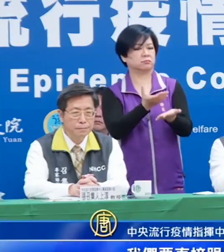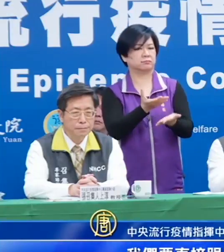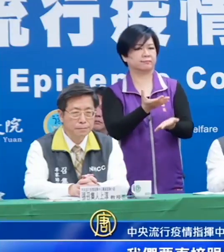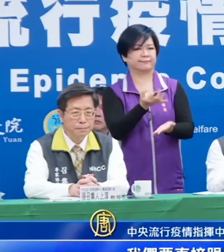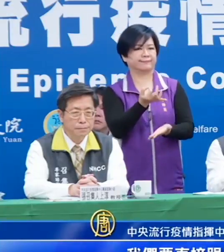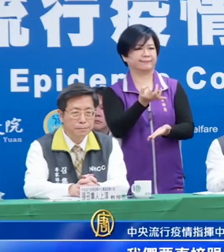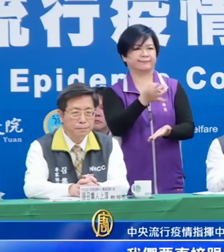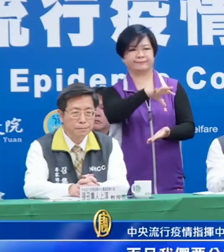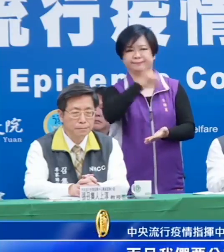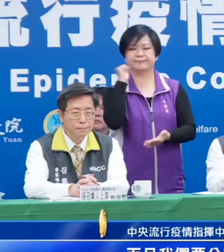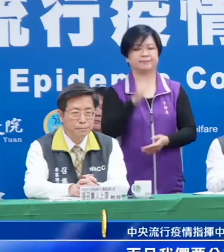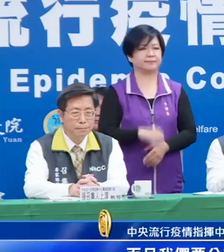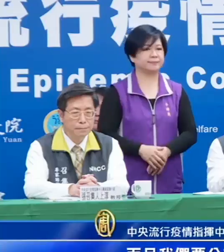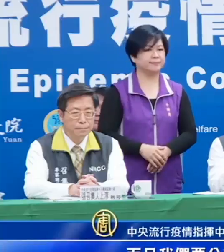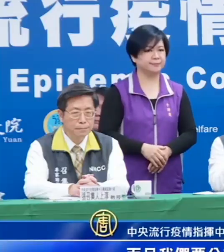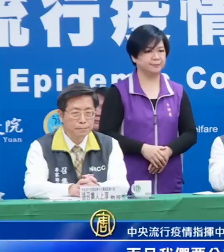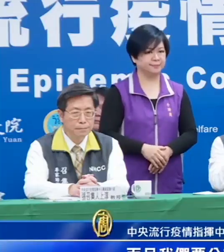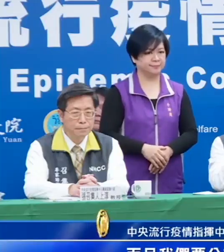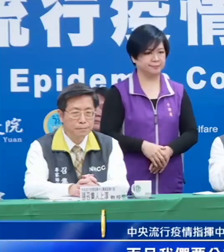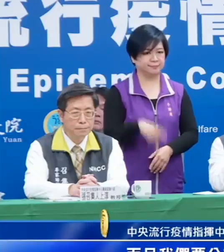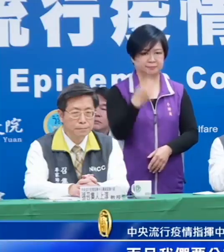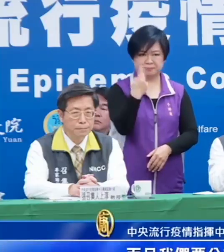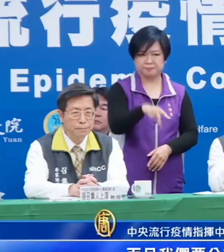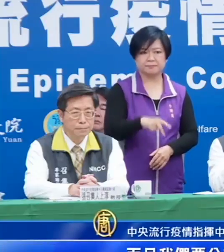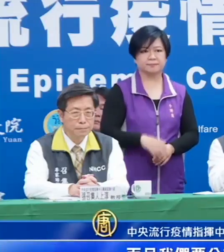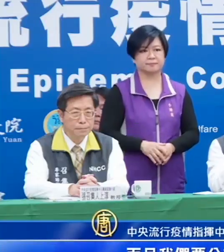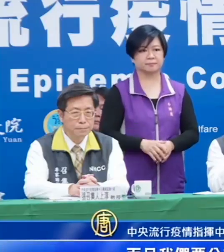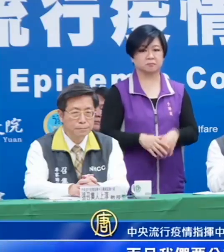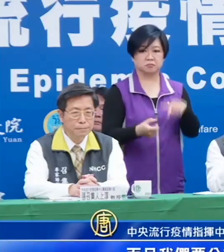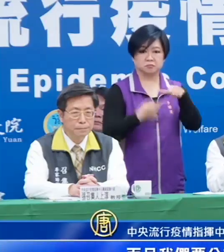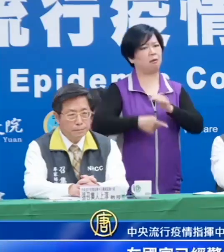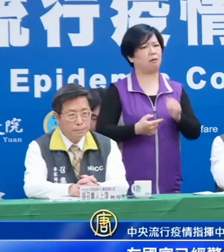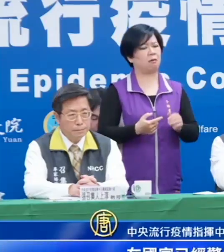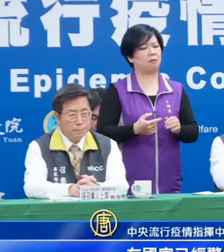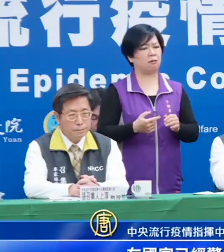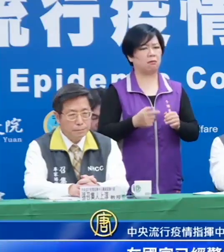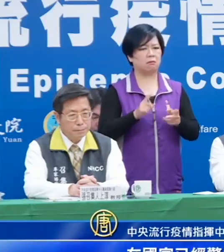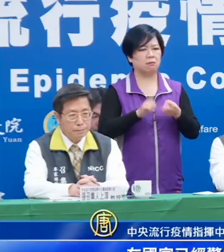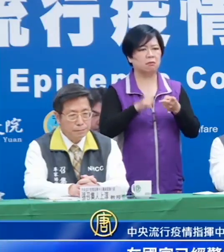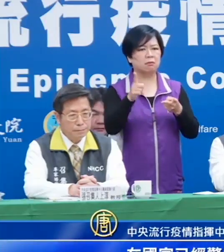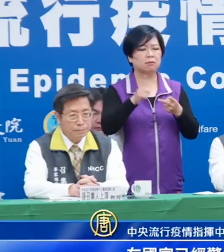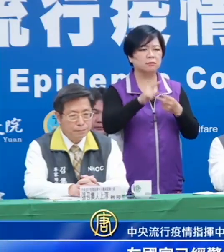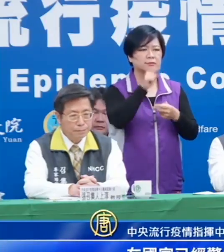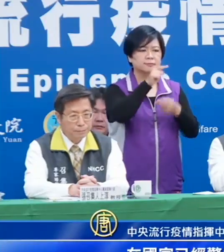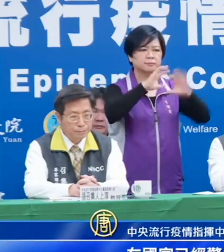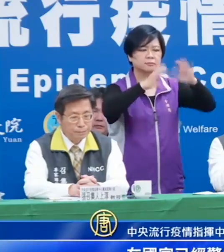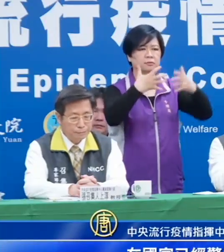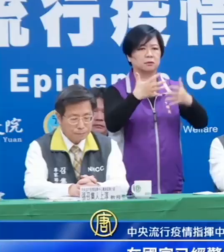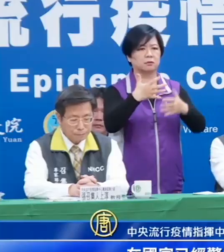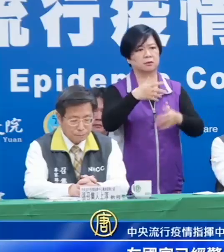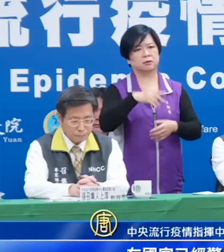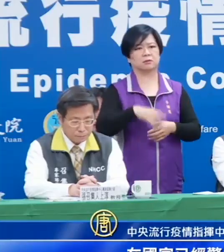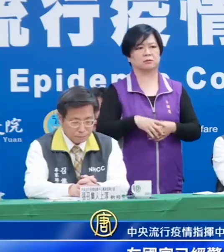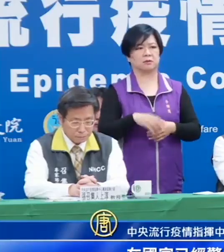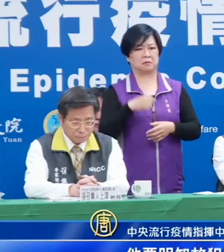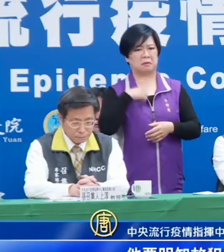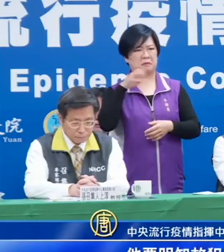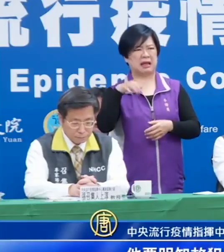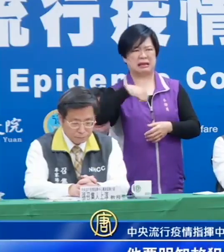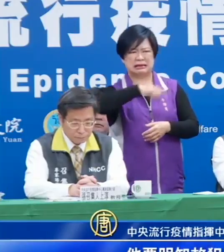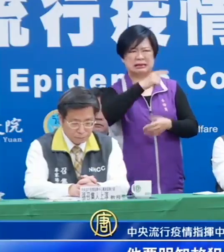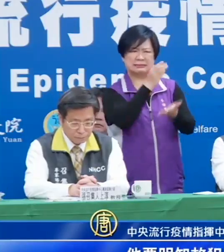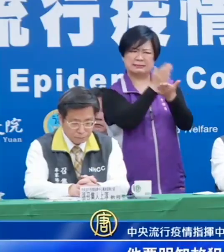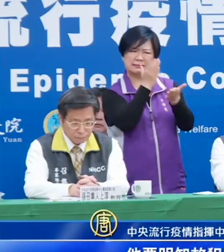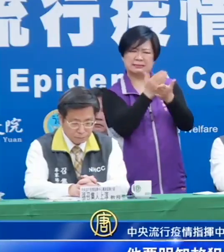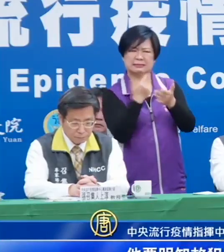收取。那而且哈，我们要公布其姓名，哈，在国家已经警告大家不要去，那大